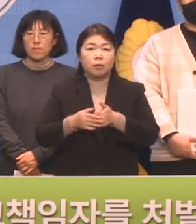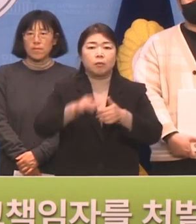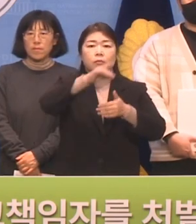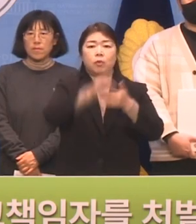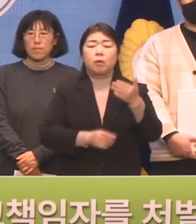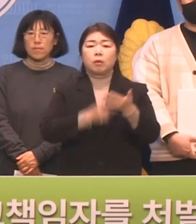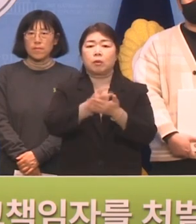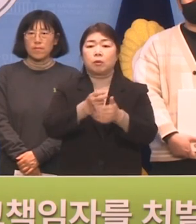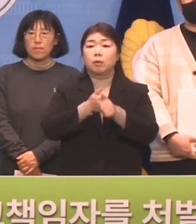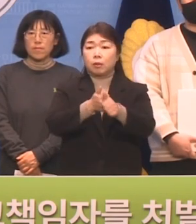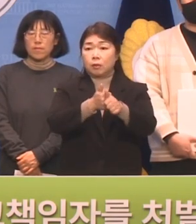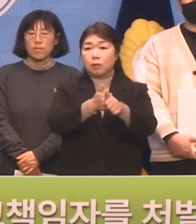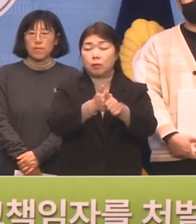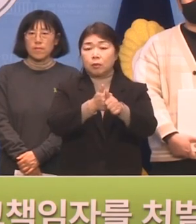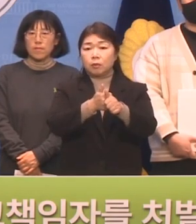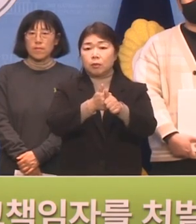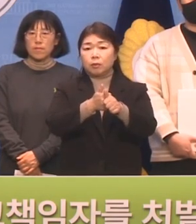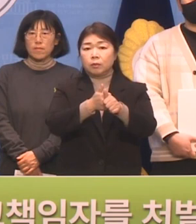요구를